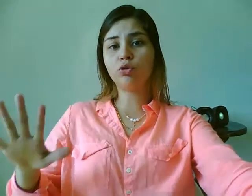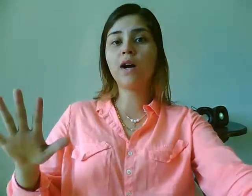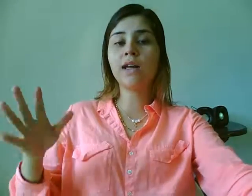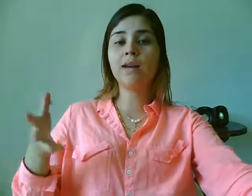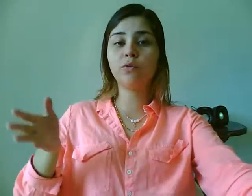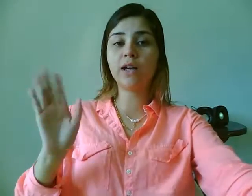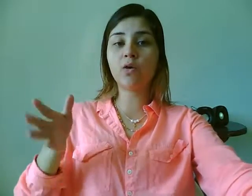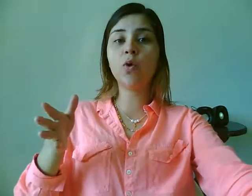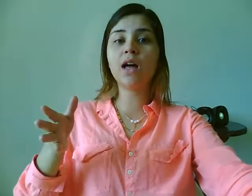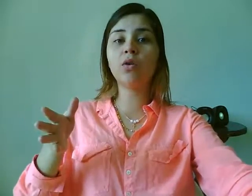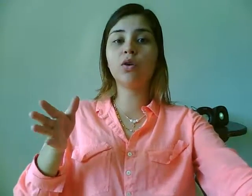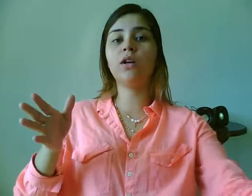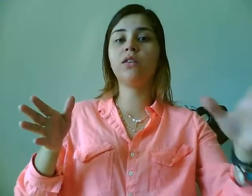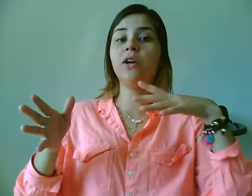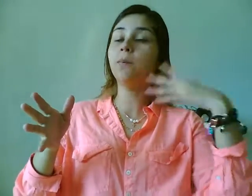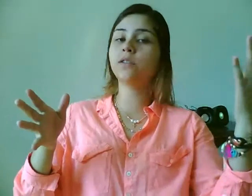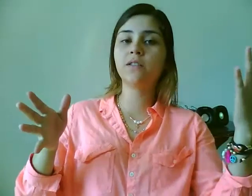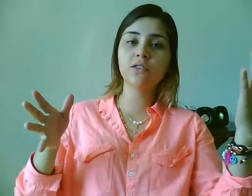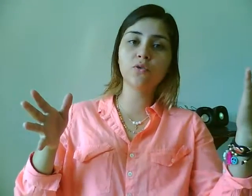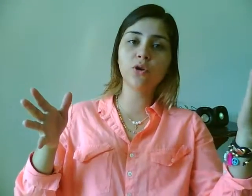el puntaje acumulado, el tiempo que se transcurrió en